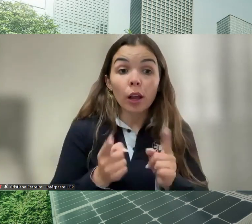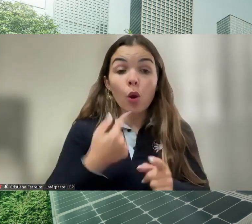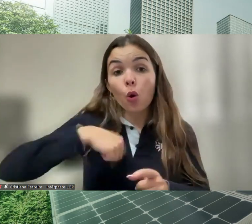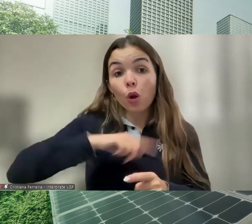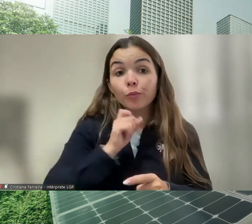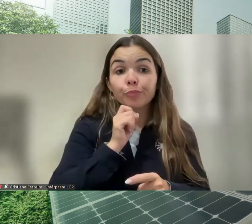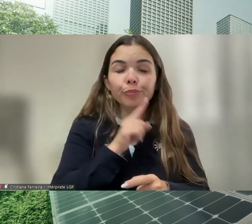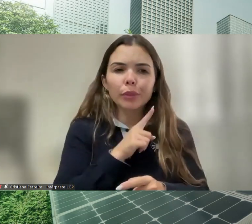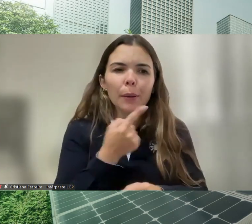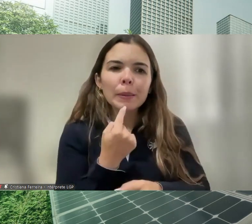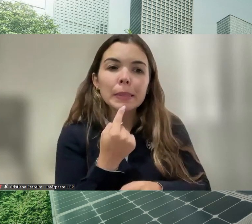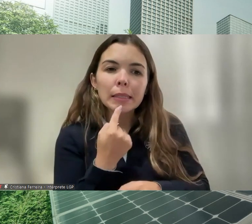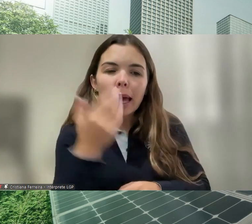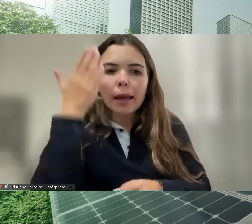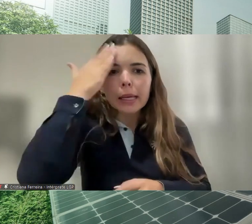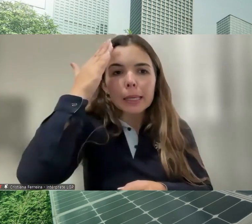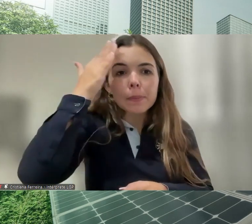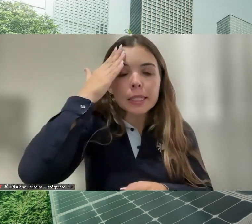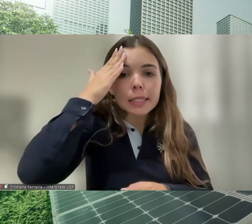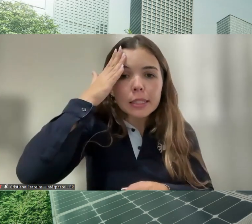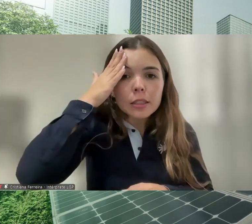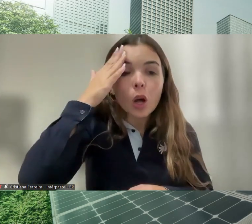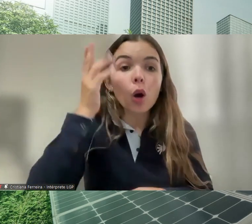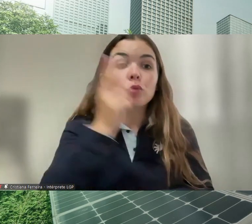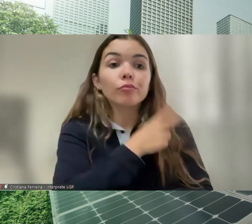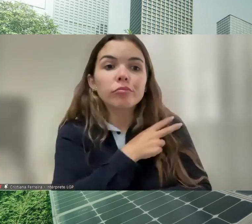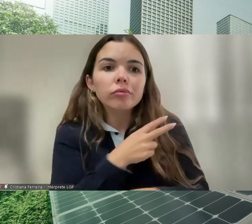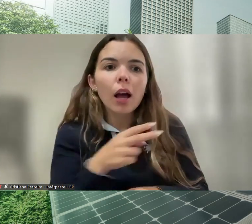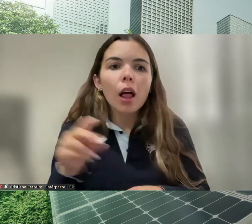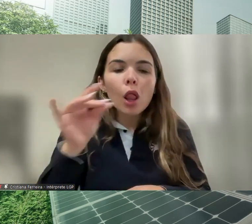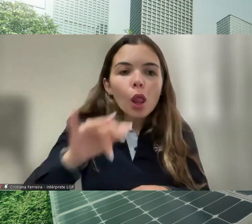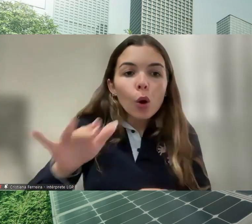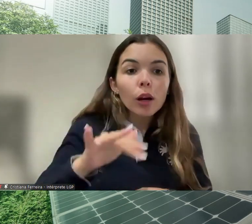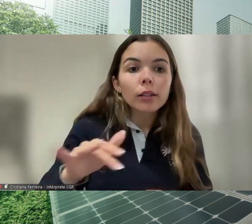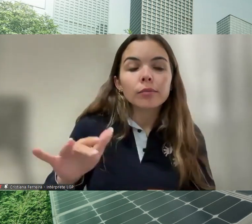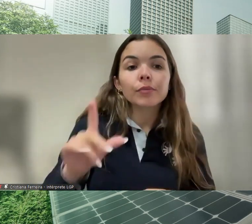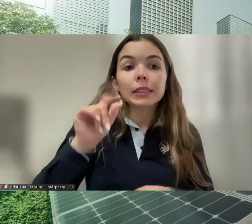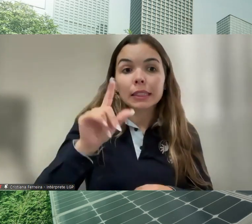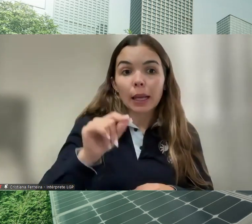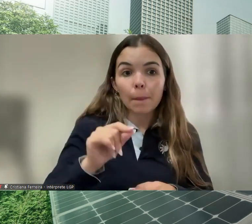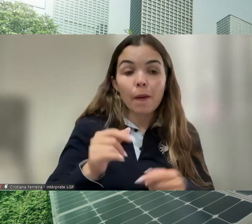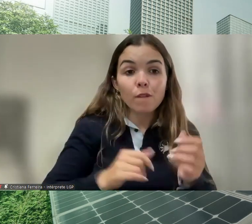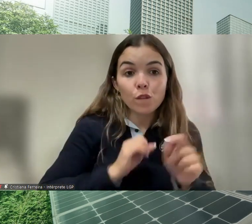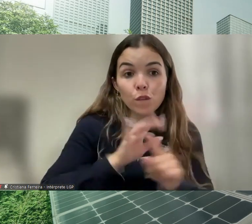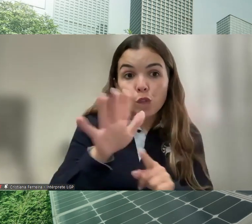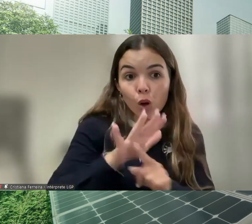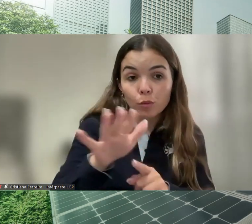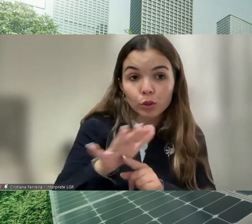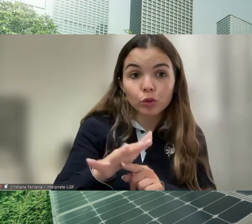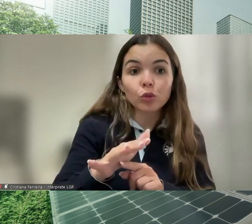medir a capacitação de autoridades locais e regionais na formulação e implementação de políticas de